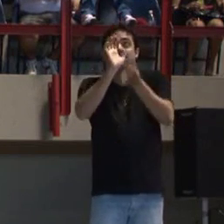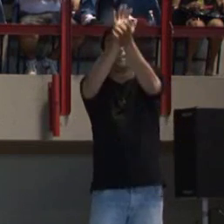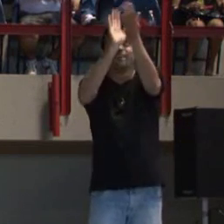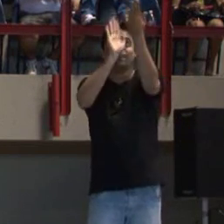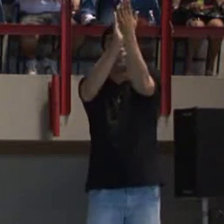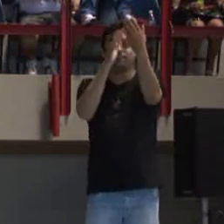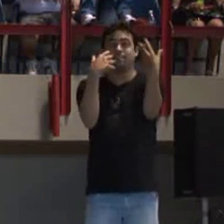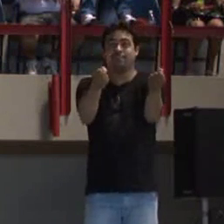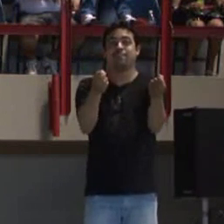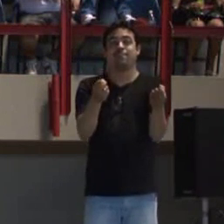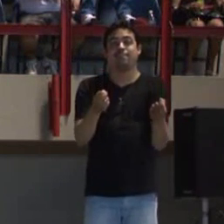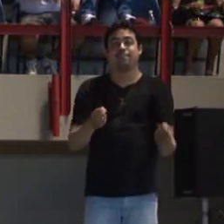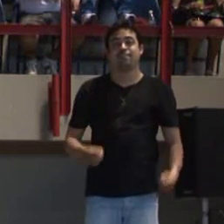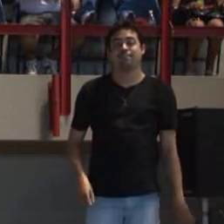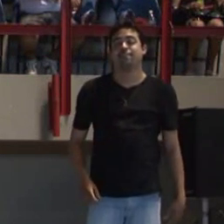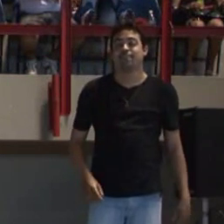Encara.